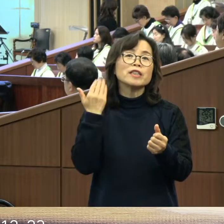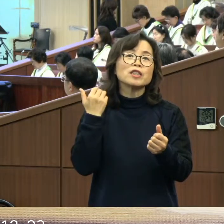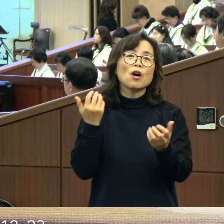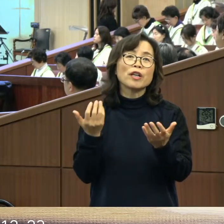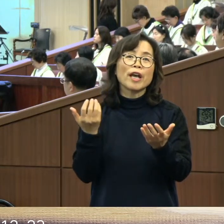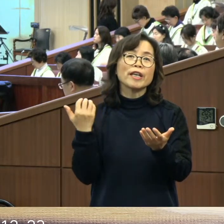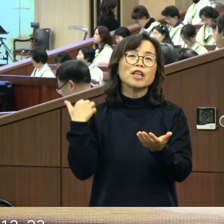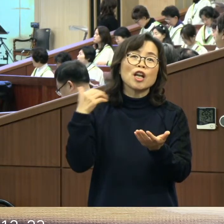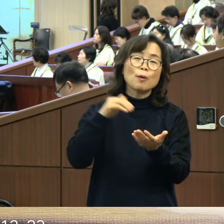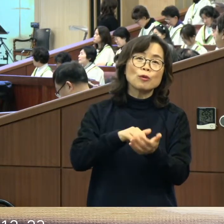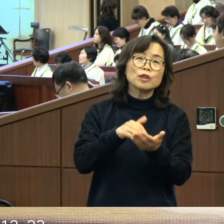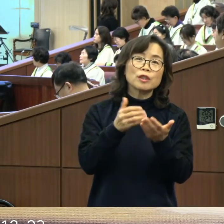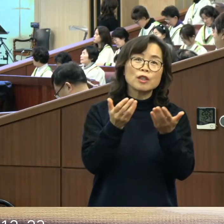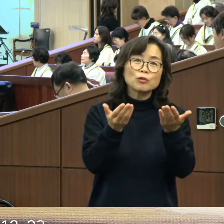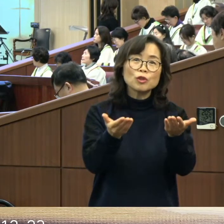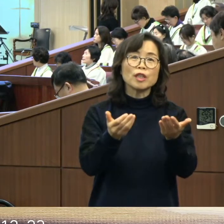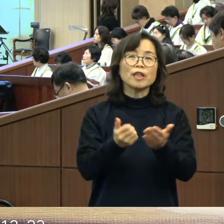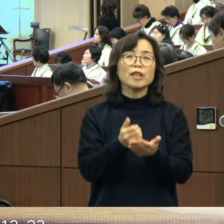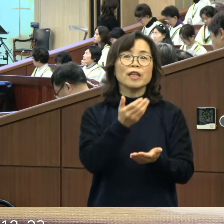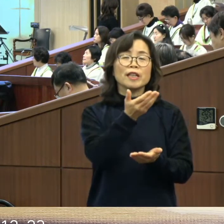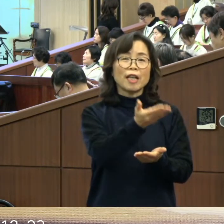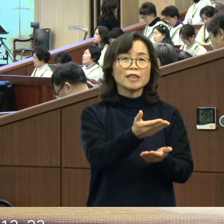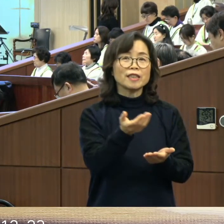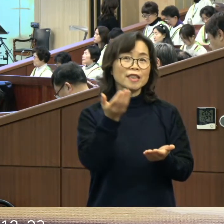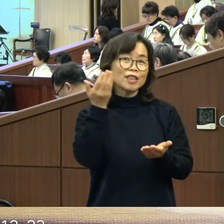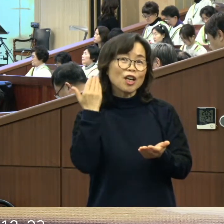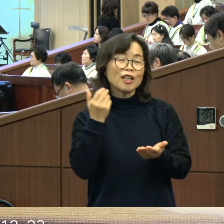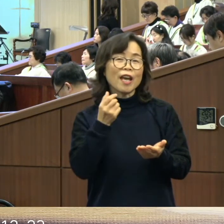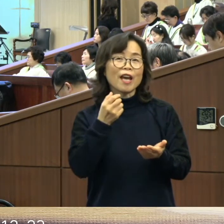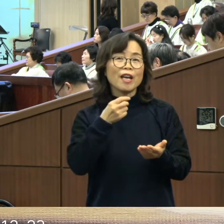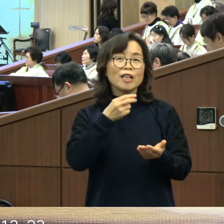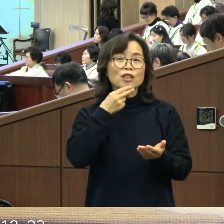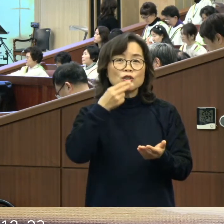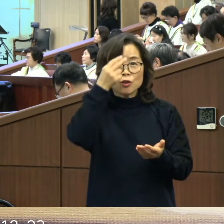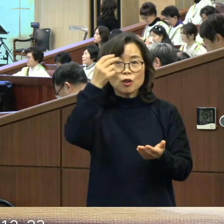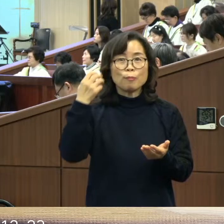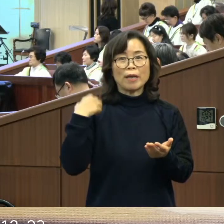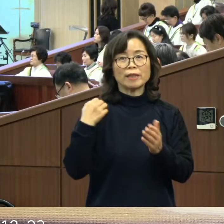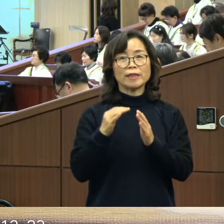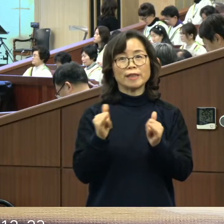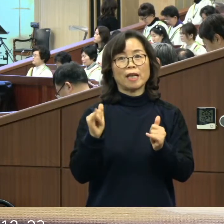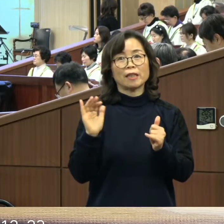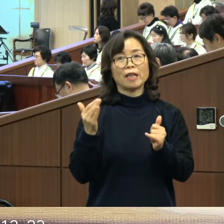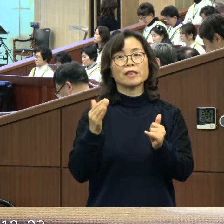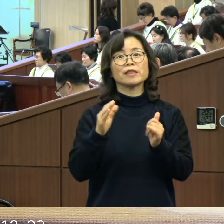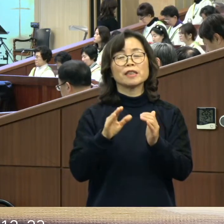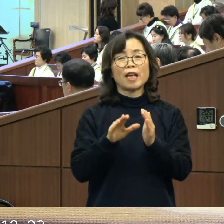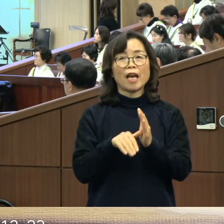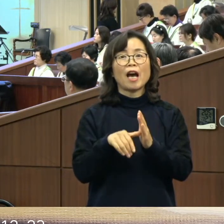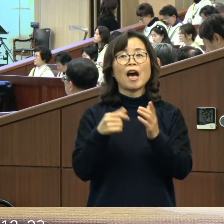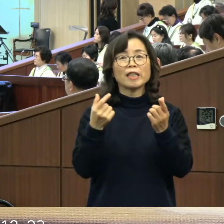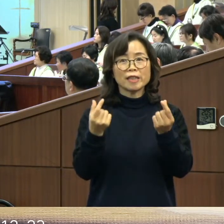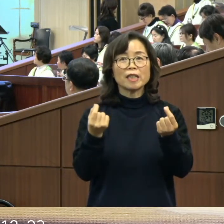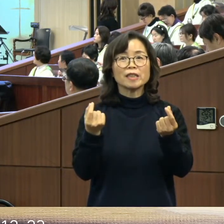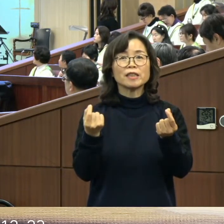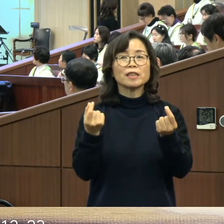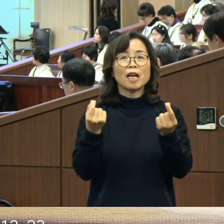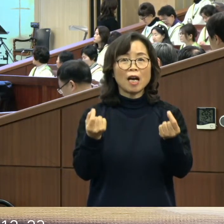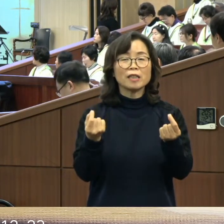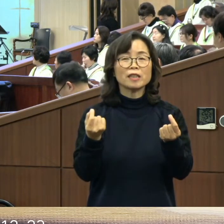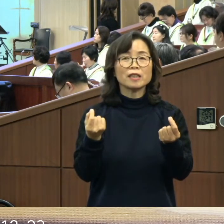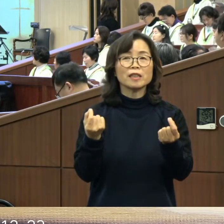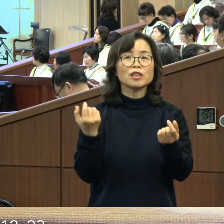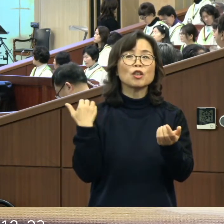전직을 회복시키리니 당신이 그 전에 술 맡은 자가 되었을